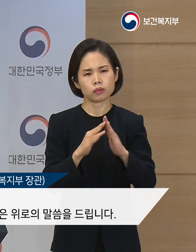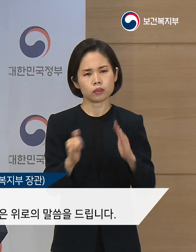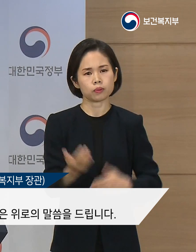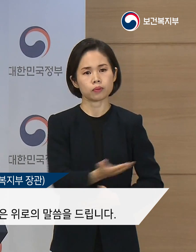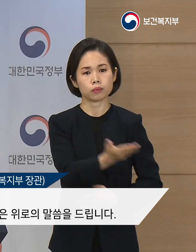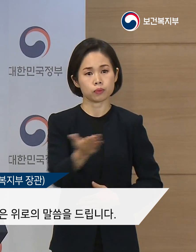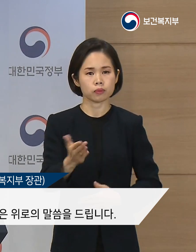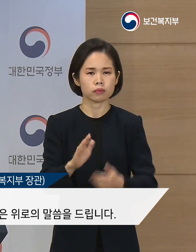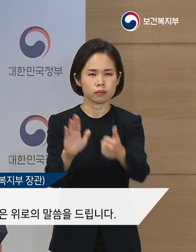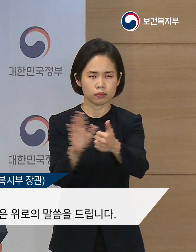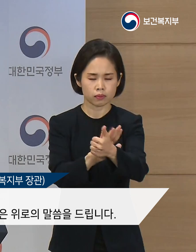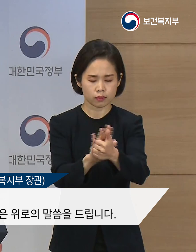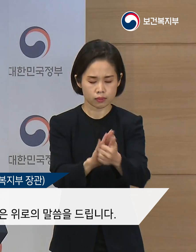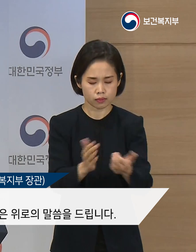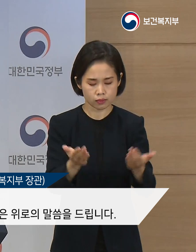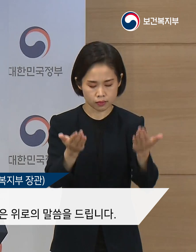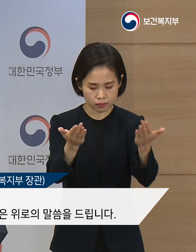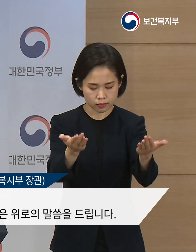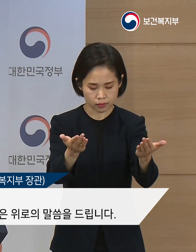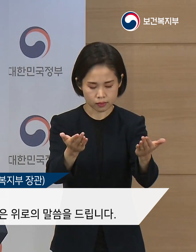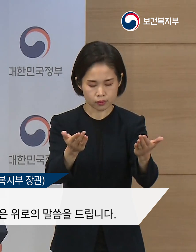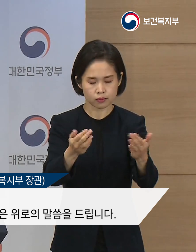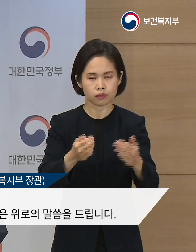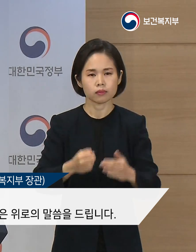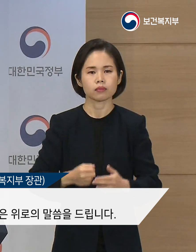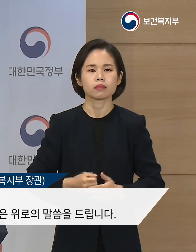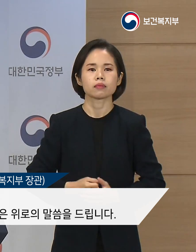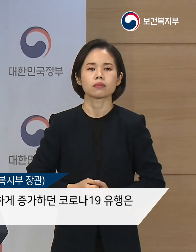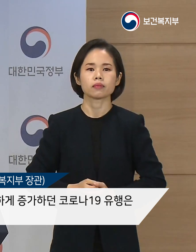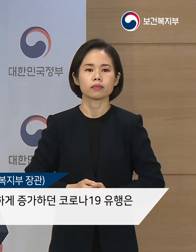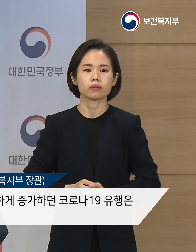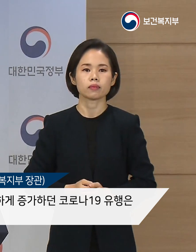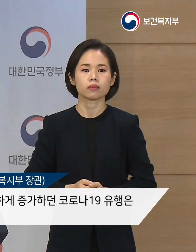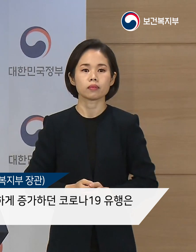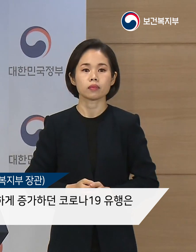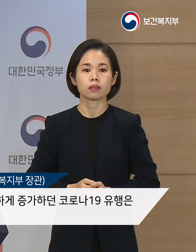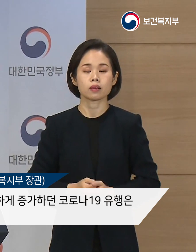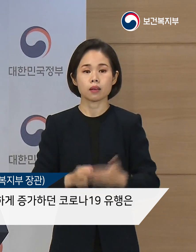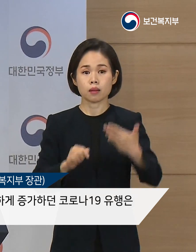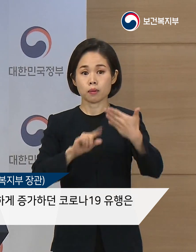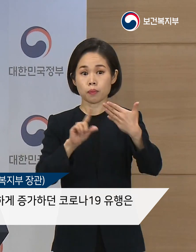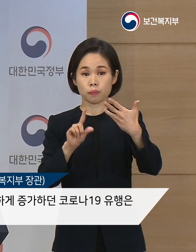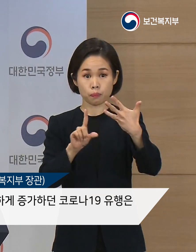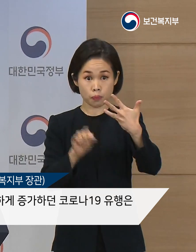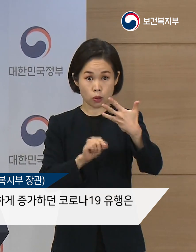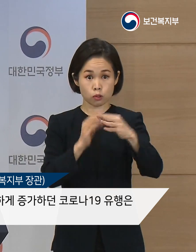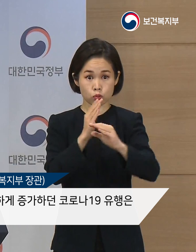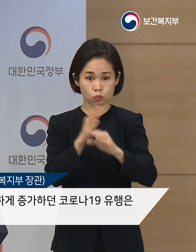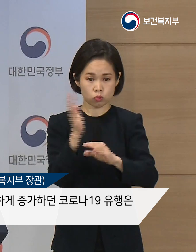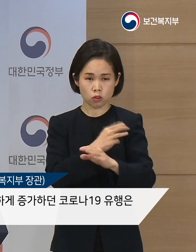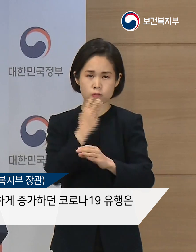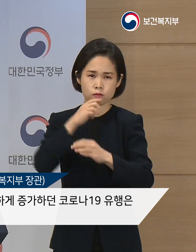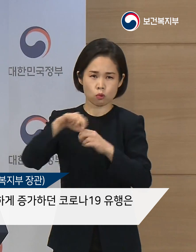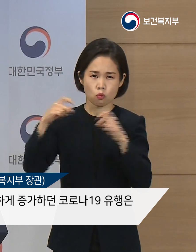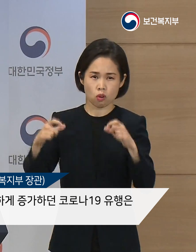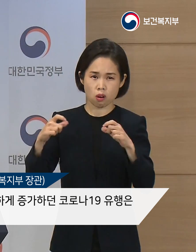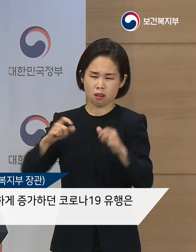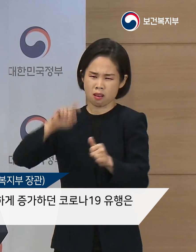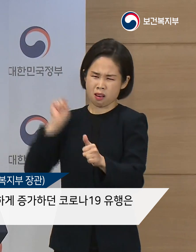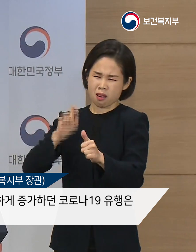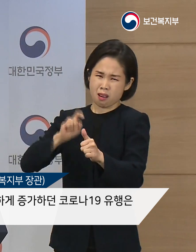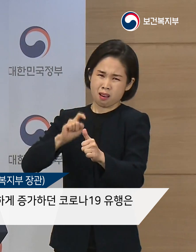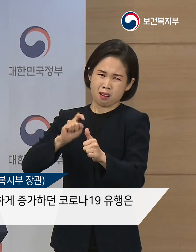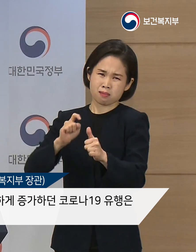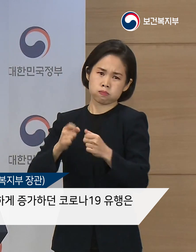유가족들에게 깊은 위로의 말씀을 드립니다. 8월 중순부터 수도권을 중심으로